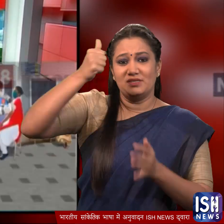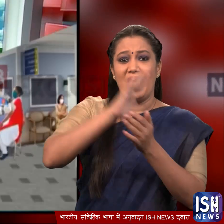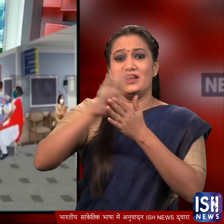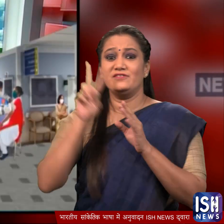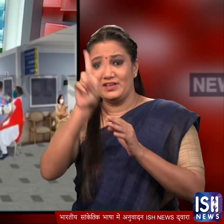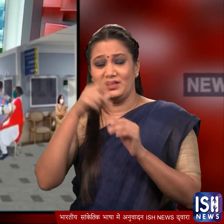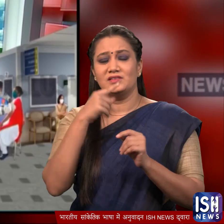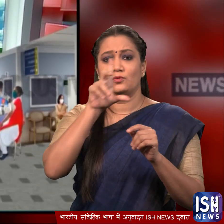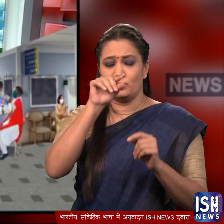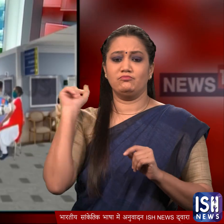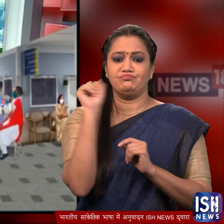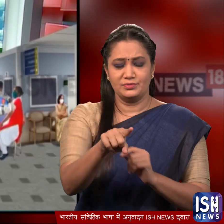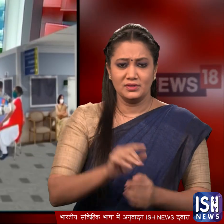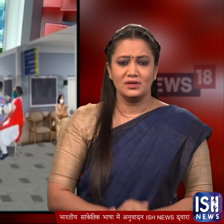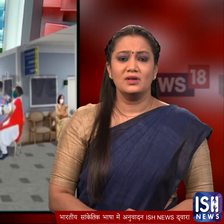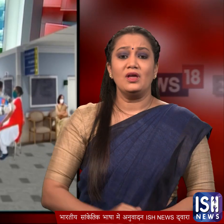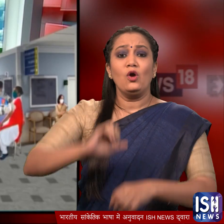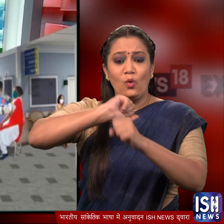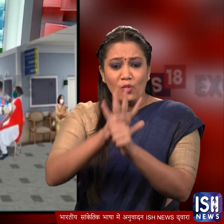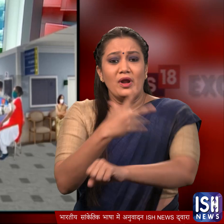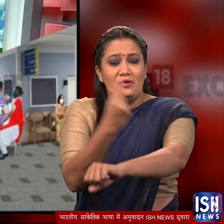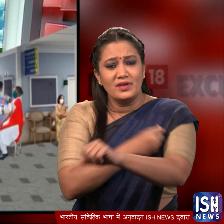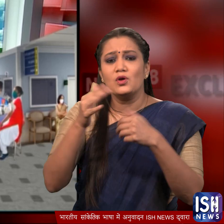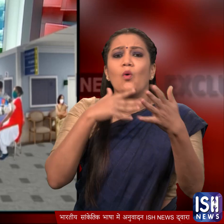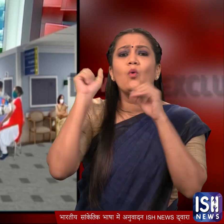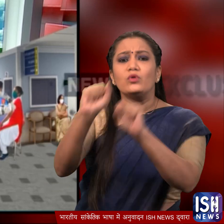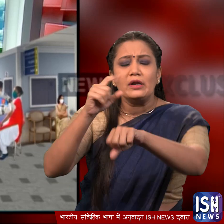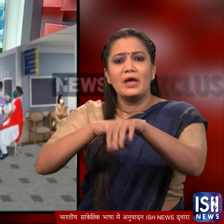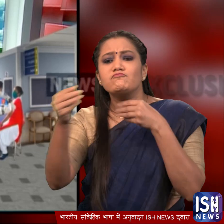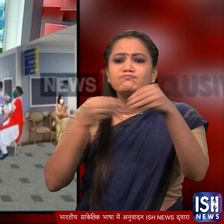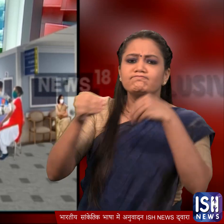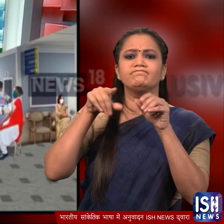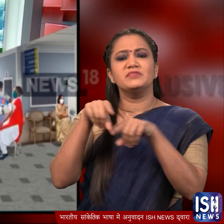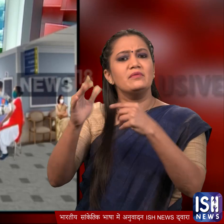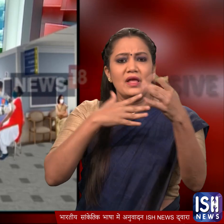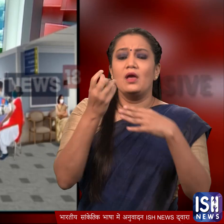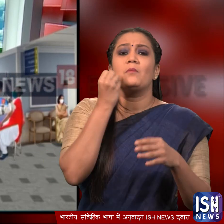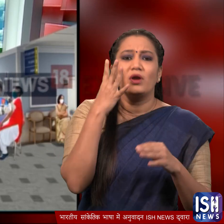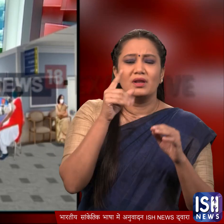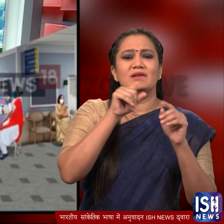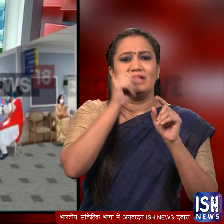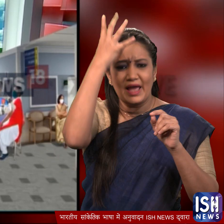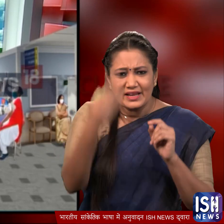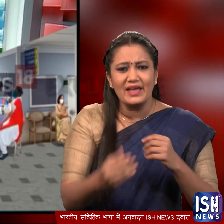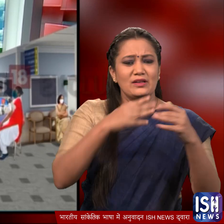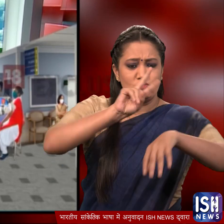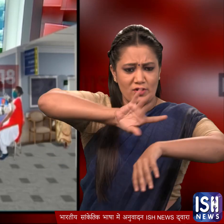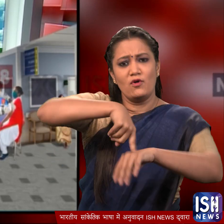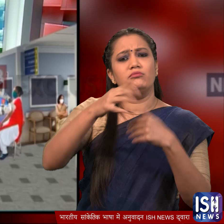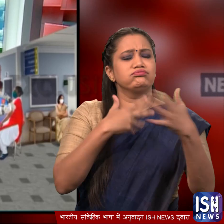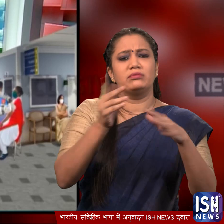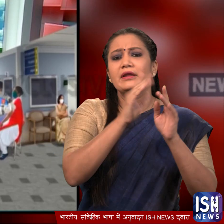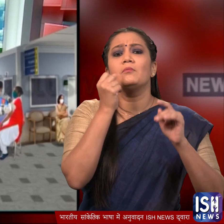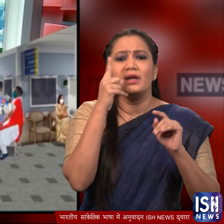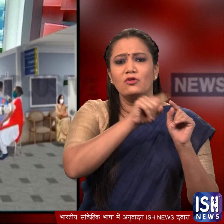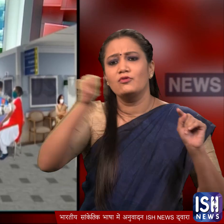केंद्रीय स्वास्थ्य मंत्री डॉक्टर हर्षवर्धन ने ट्विटर पर जानकारी दी कि अब लोग कोरोना का टीका अपनी सहूलियत के हिसाब से हफ्ते के किसी भी दिन और 24